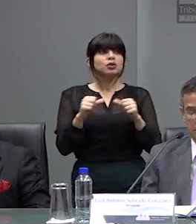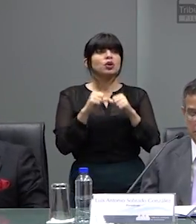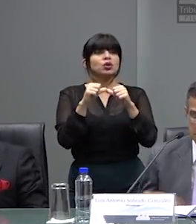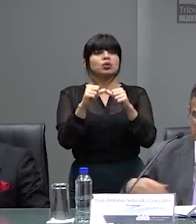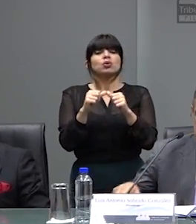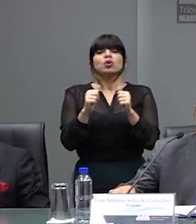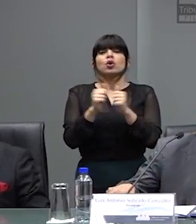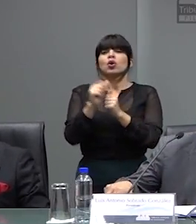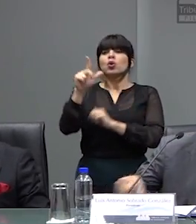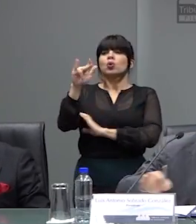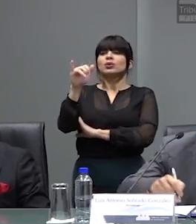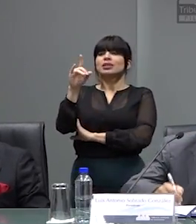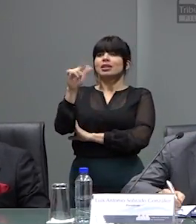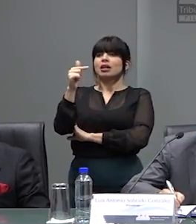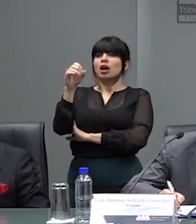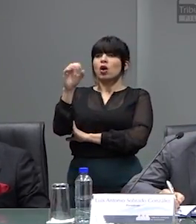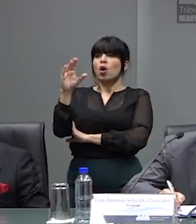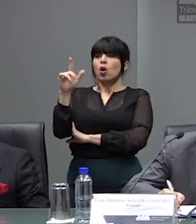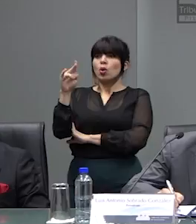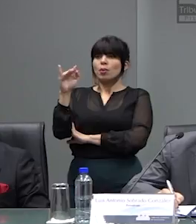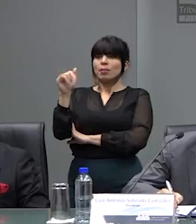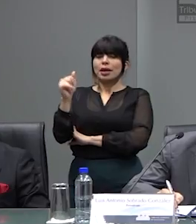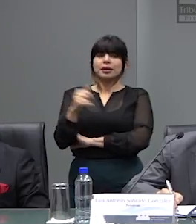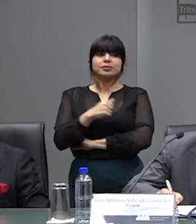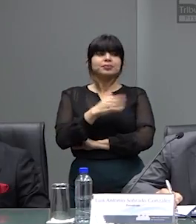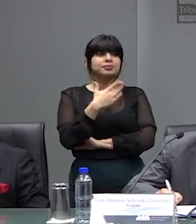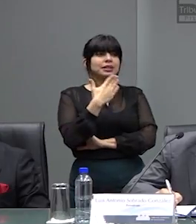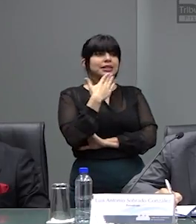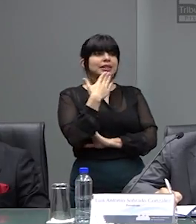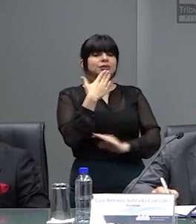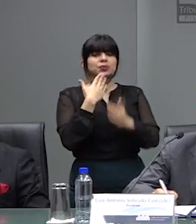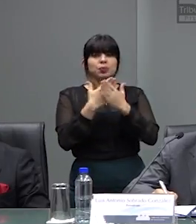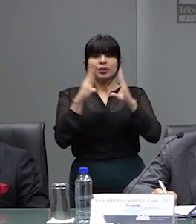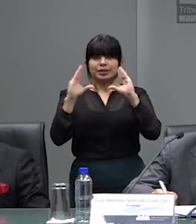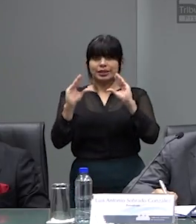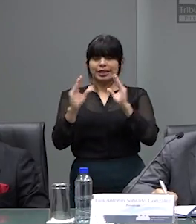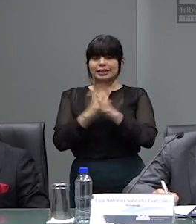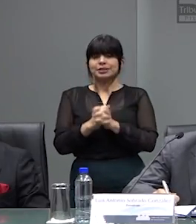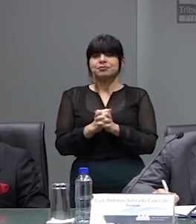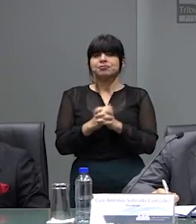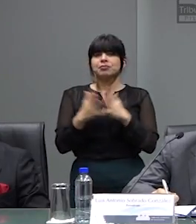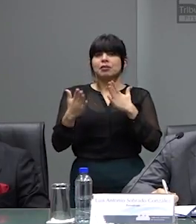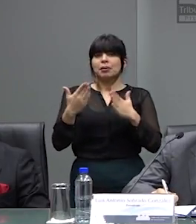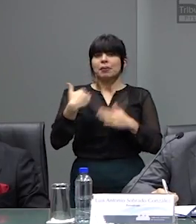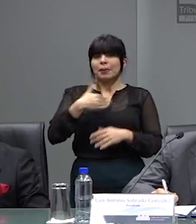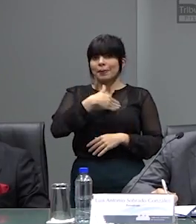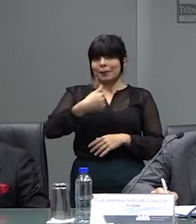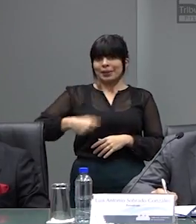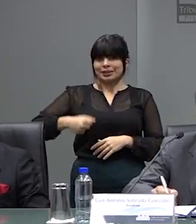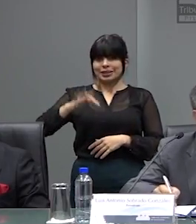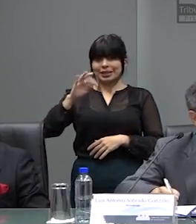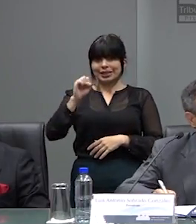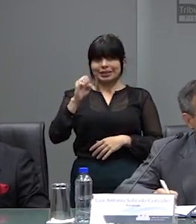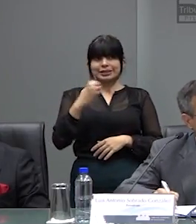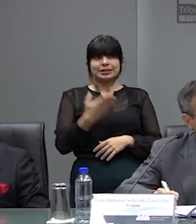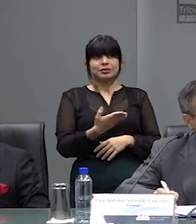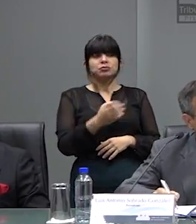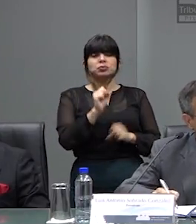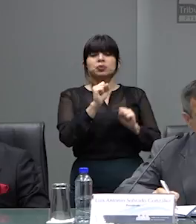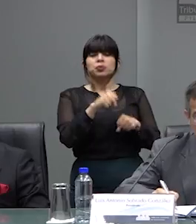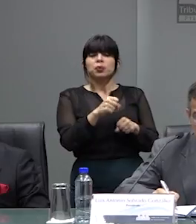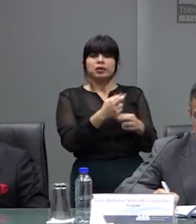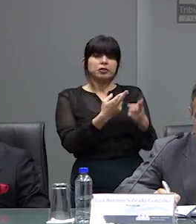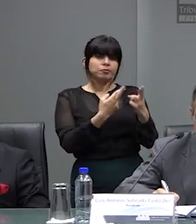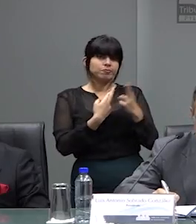Continuamos con Luis Diego Marín de Colombia. Gracias, buenas tardes. Tal vez, señor presidente del tribunal, usted me pueda